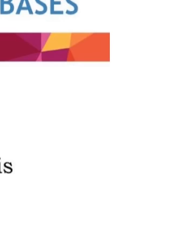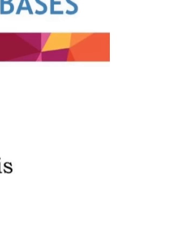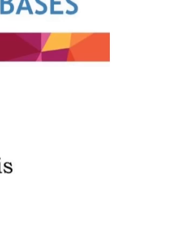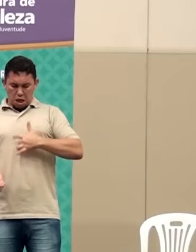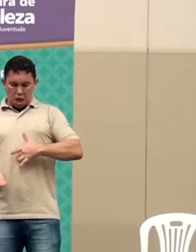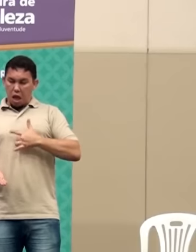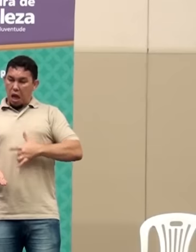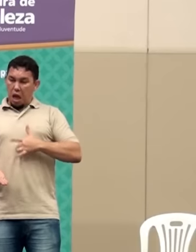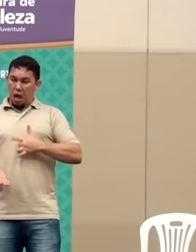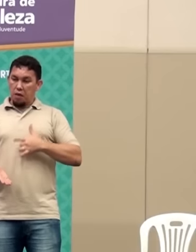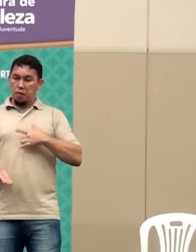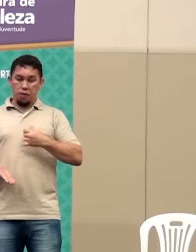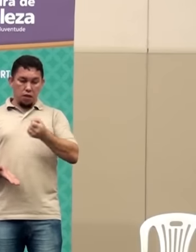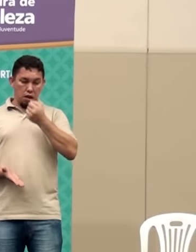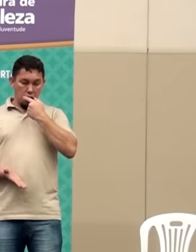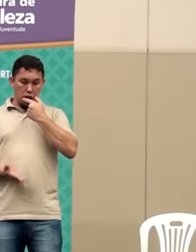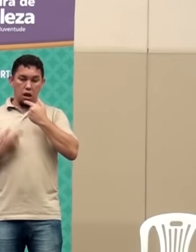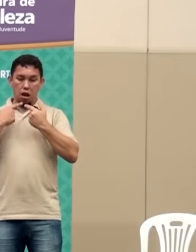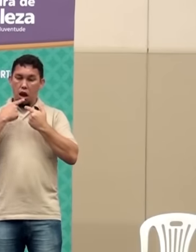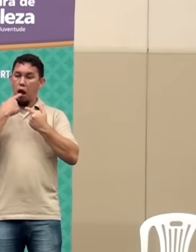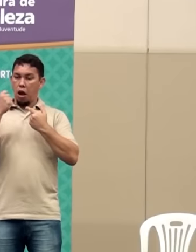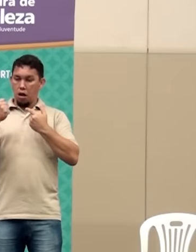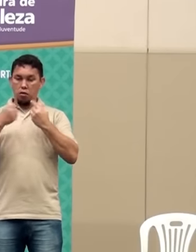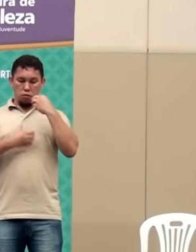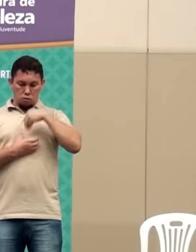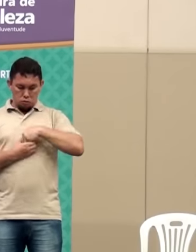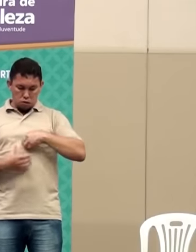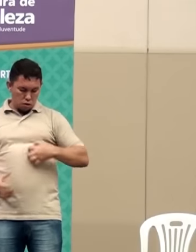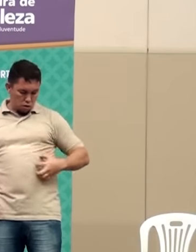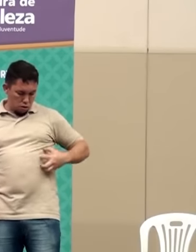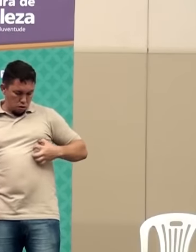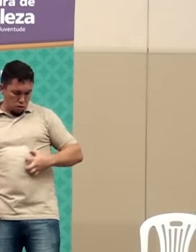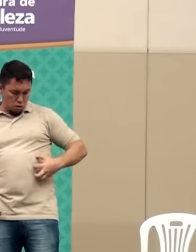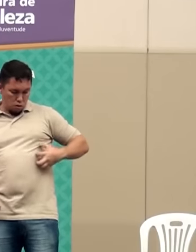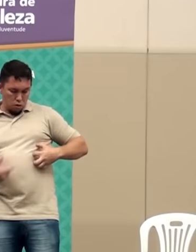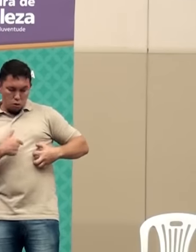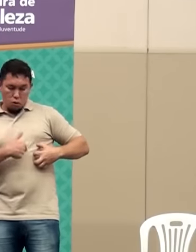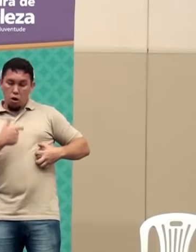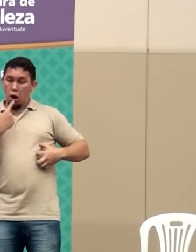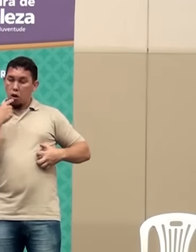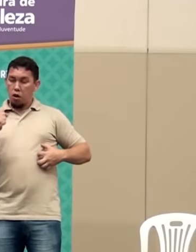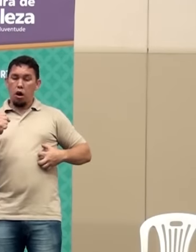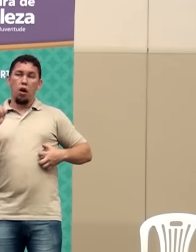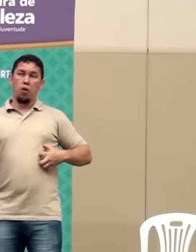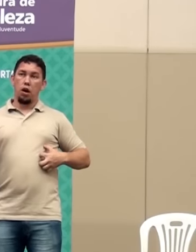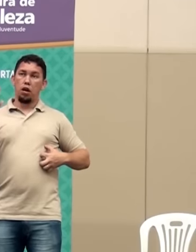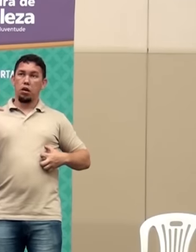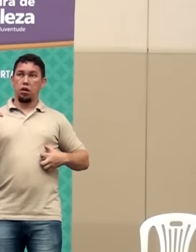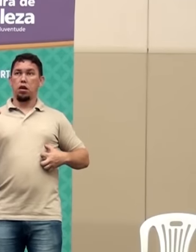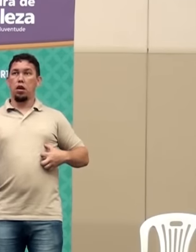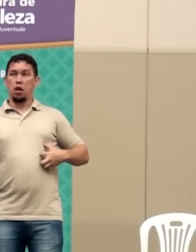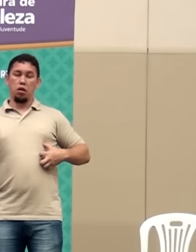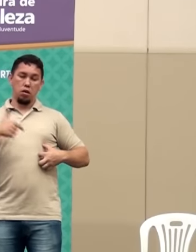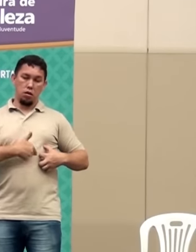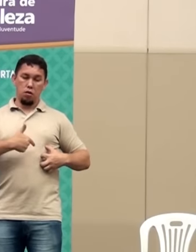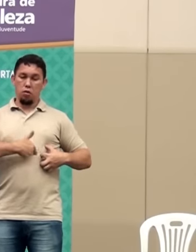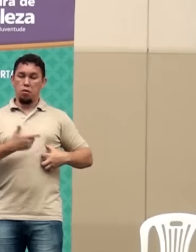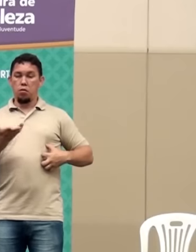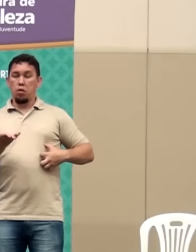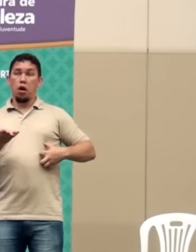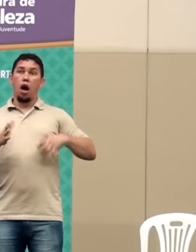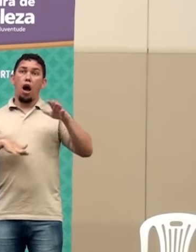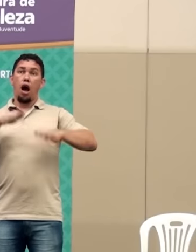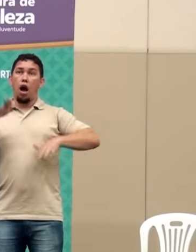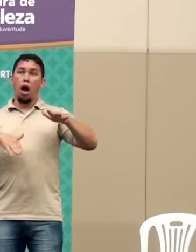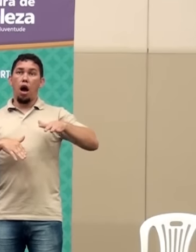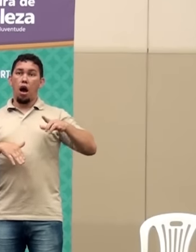azia? Existe um ácido presente no nosso estômago, né? Qual é o ácido presente no nosso estômago? É o HCl, é o ácido clorídrico. Só que às